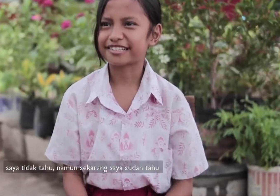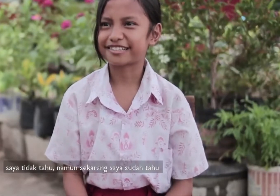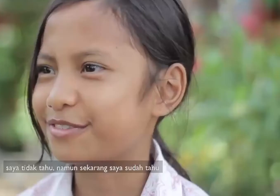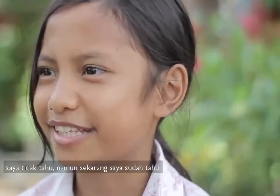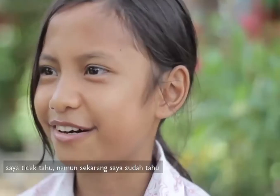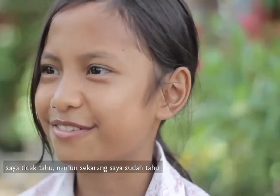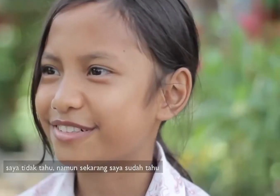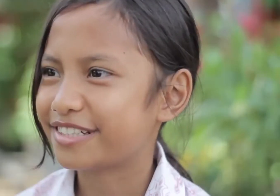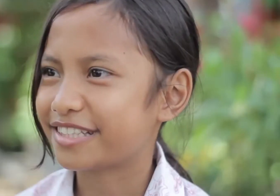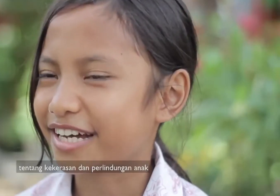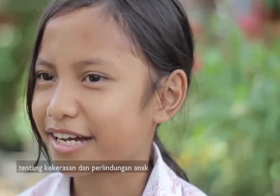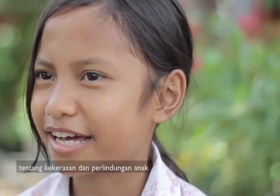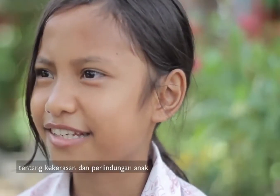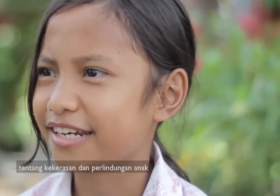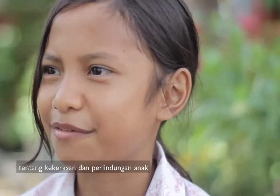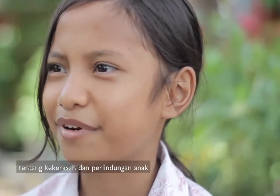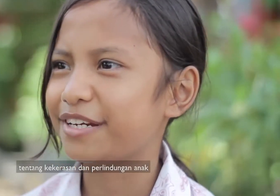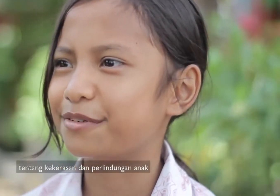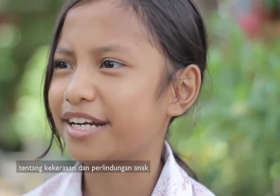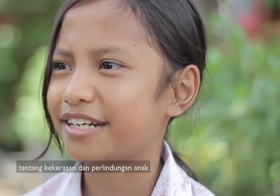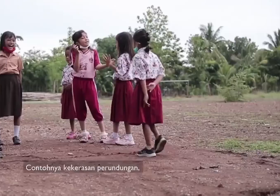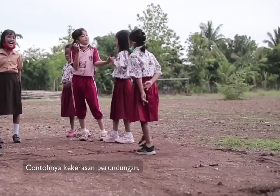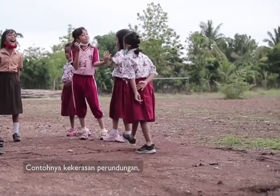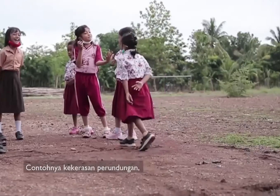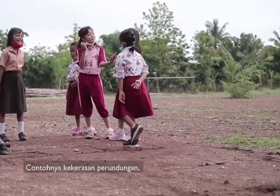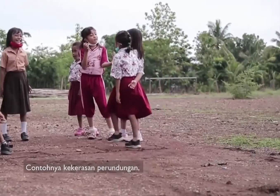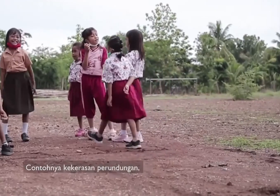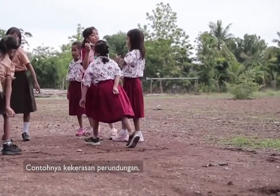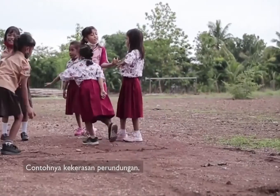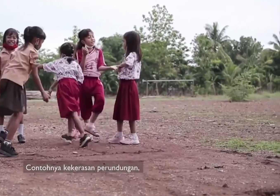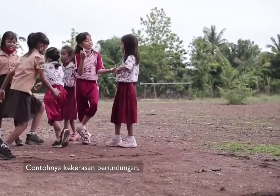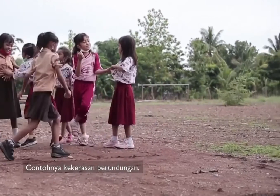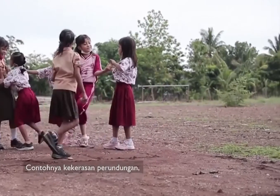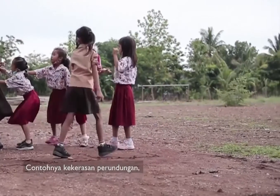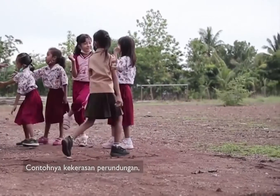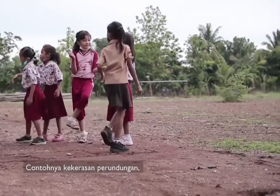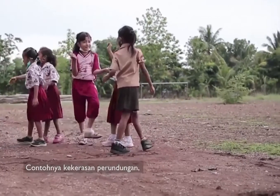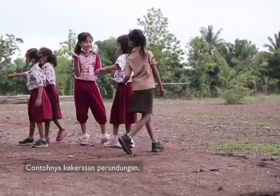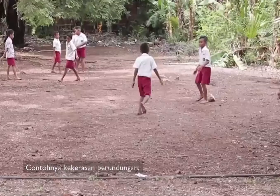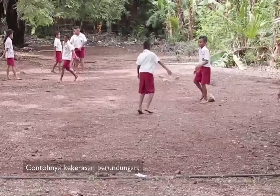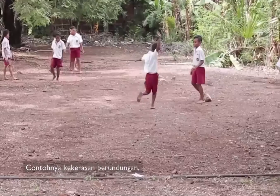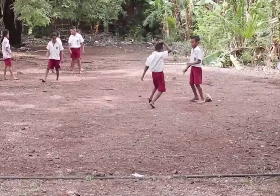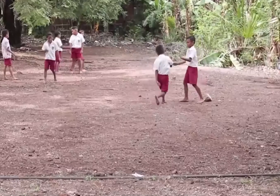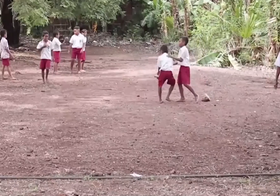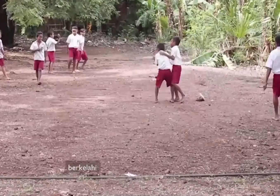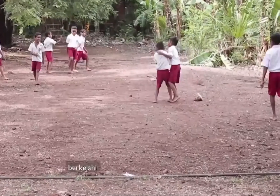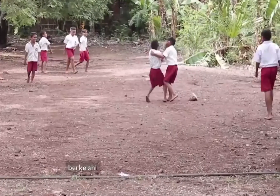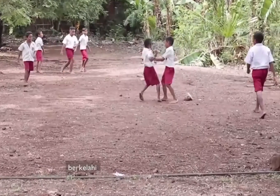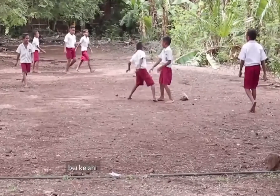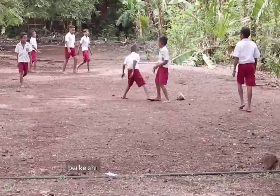tahu, namun sekarang saya sudah tahu tentang kekerasan dan perlindungan. Contohnya kekerasan,